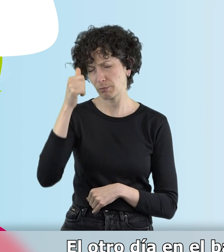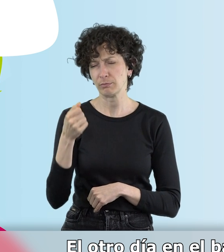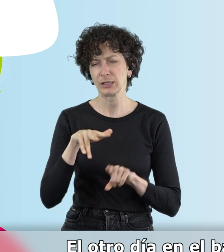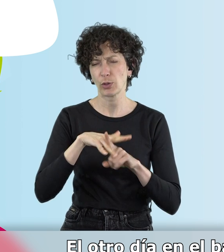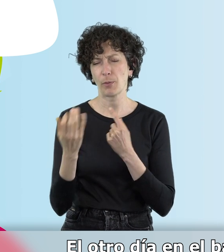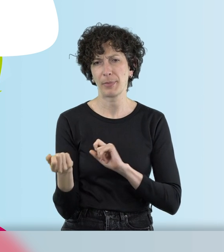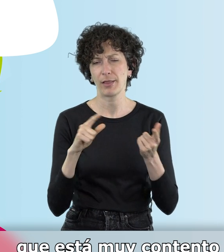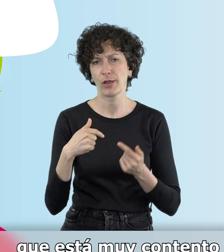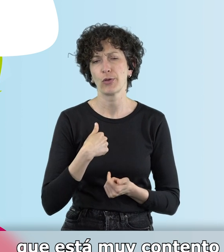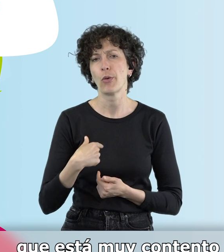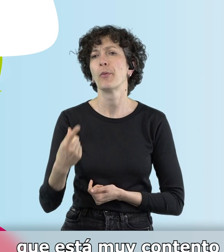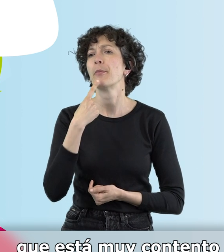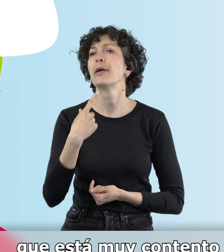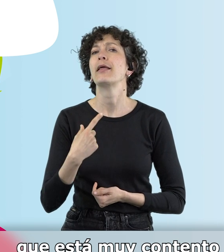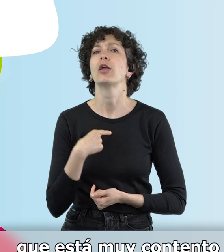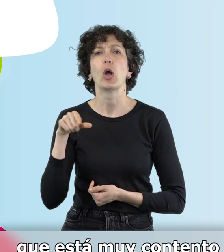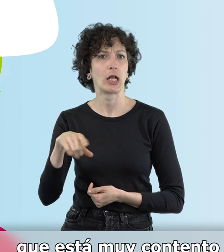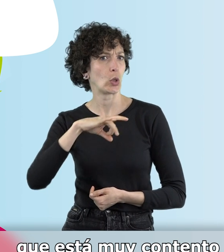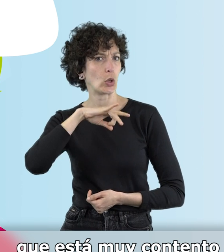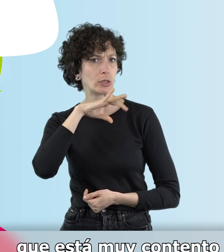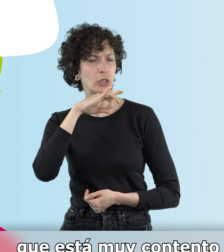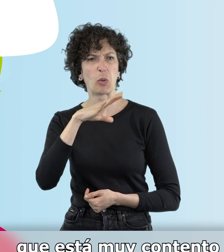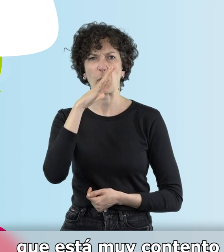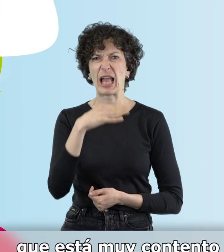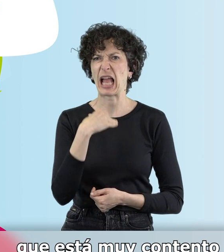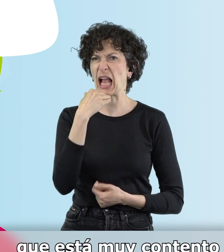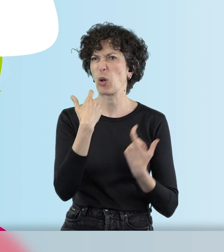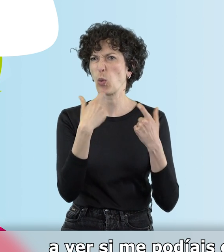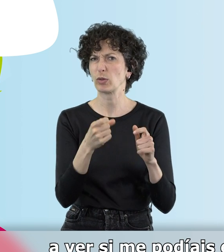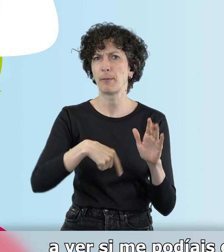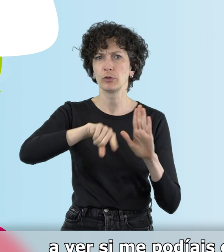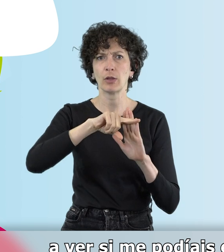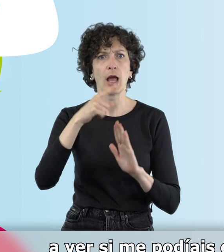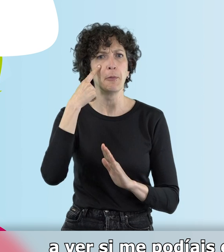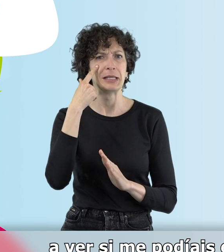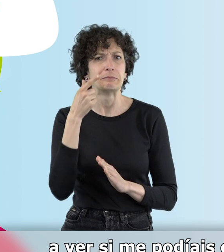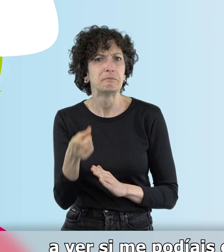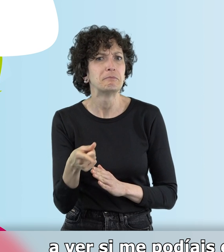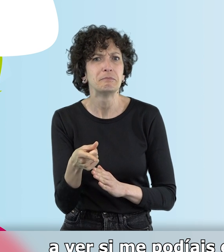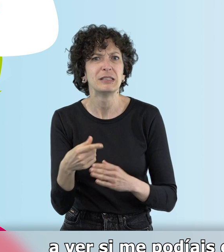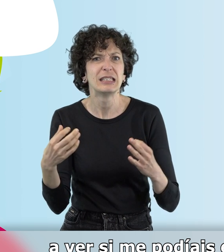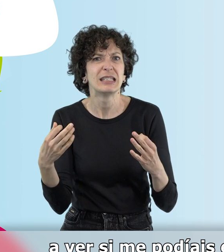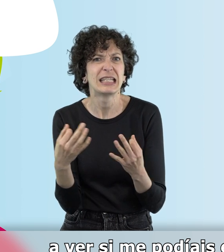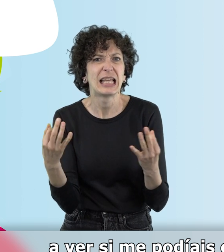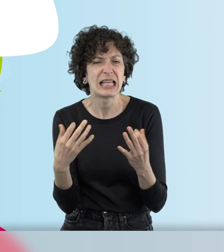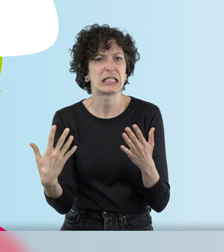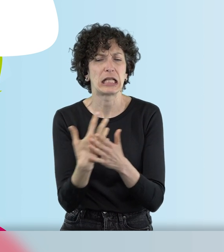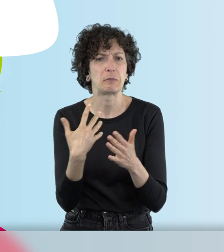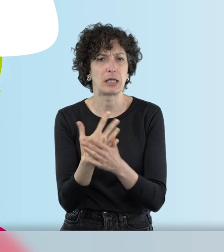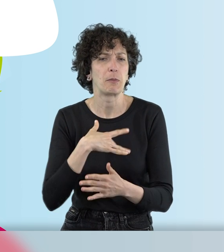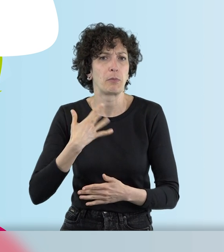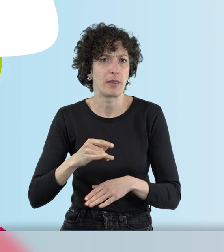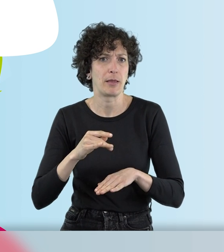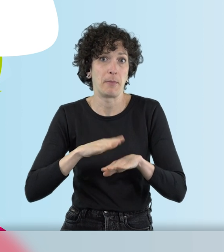estaba más o menos como yo, que está muy contento porque se había apuntado a no sé qué de la Junta. A ver si me podíais explicar bien lo que hace la